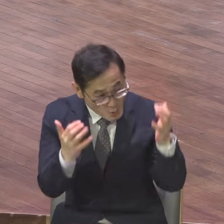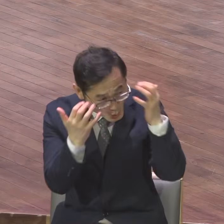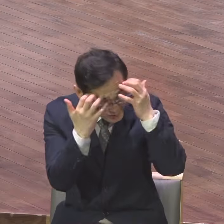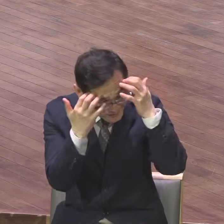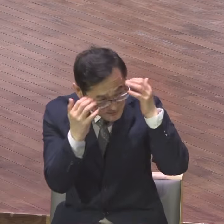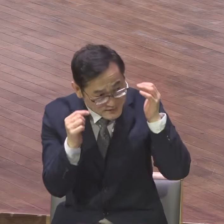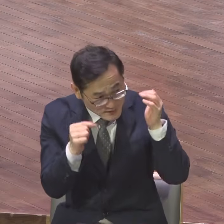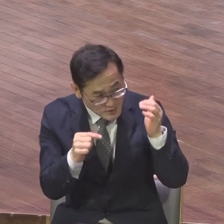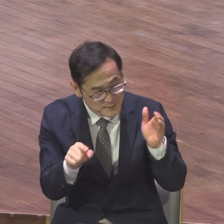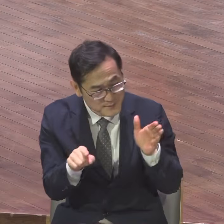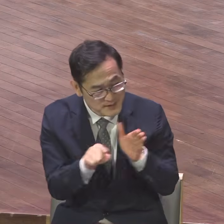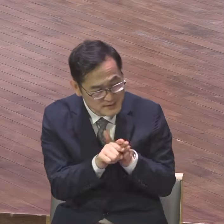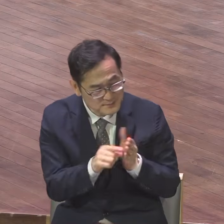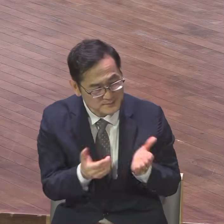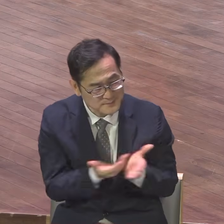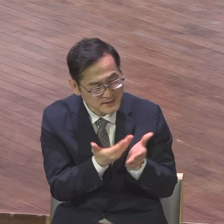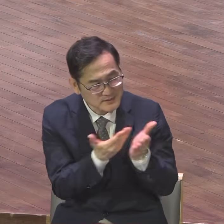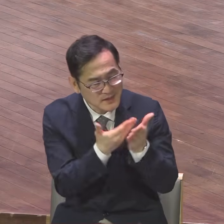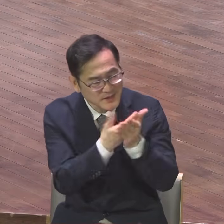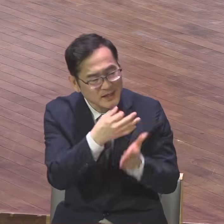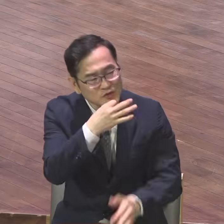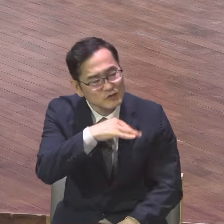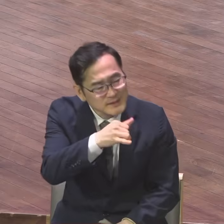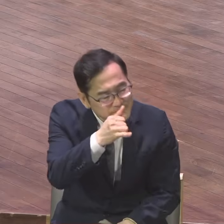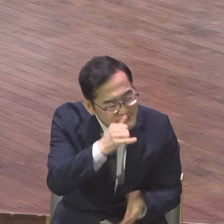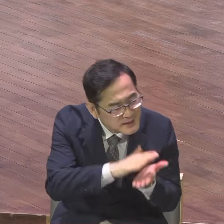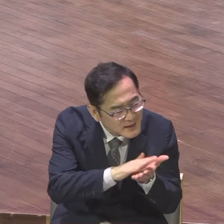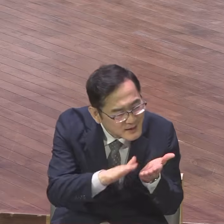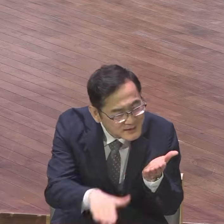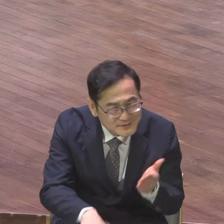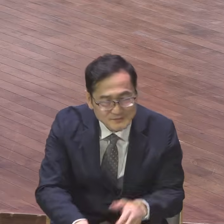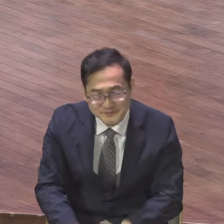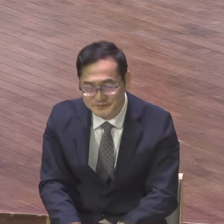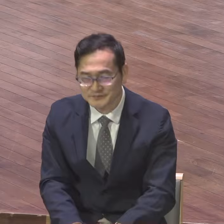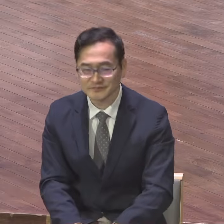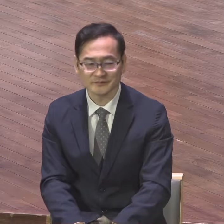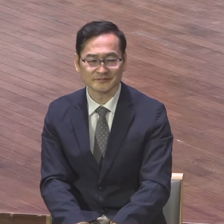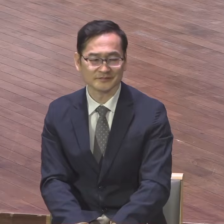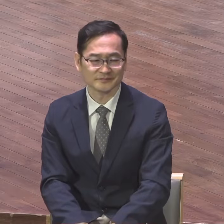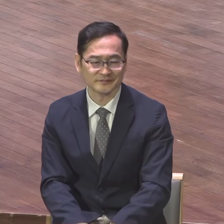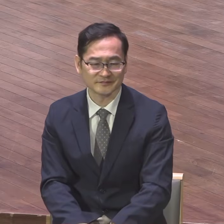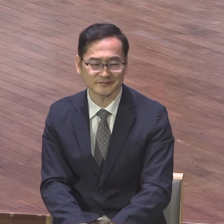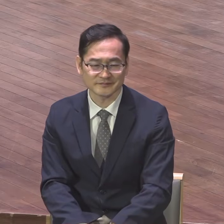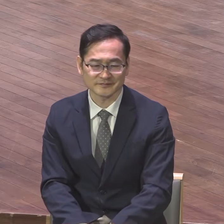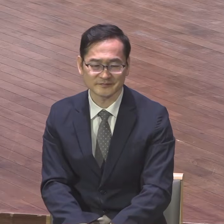고난은 신앙 성장에 유익이 있습니다.